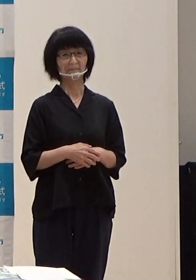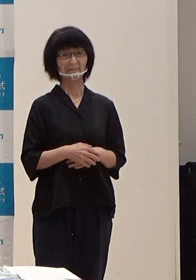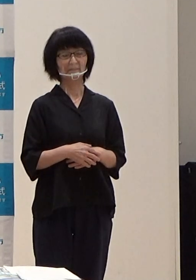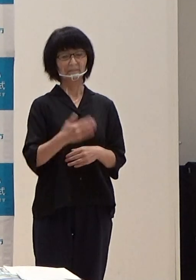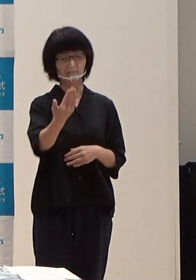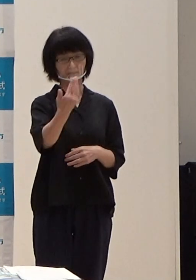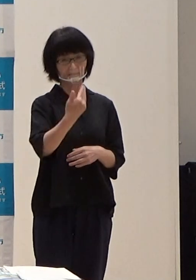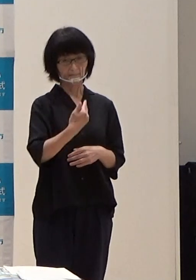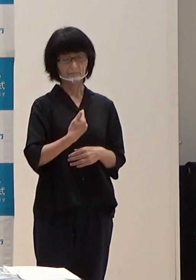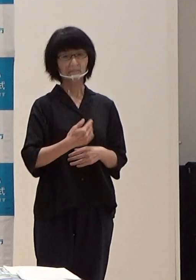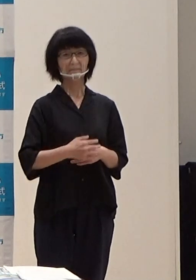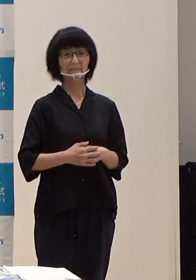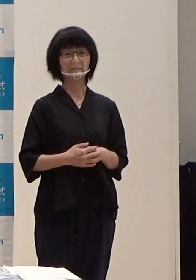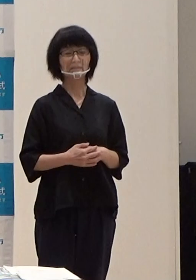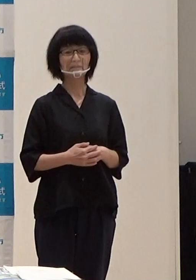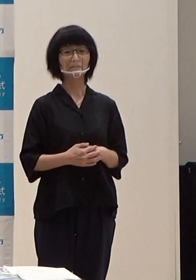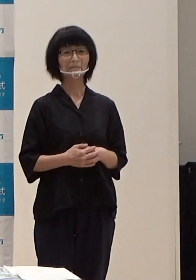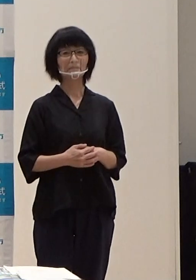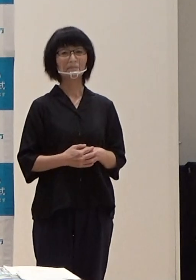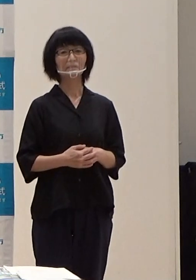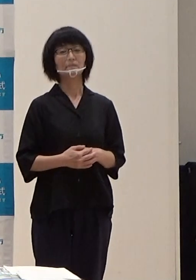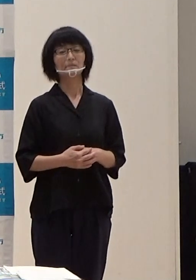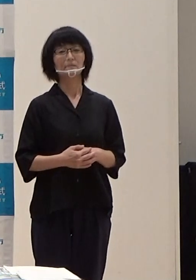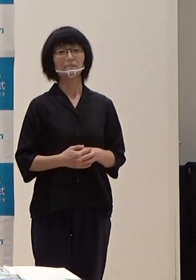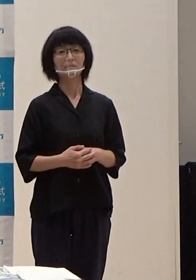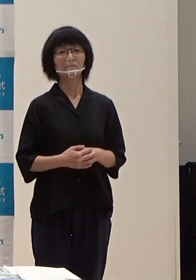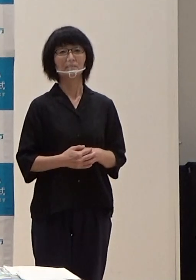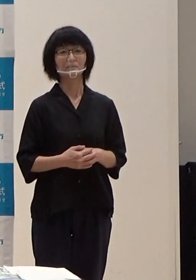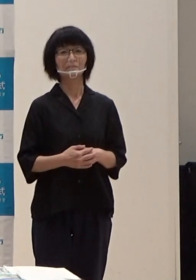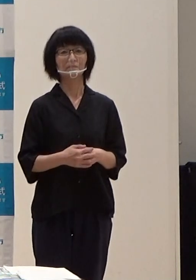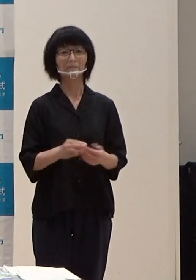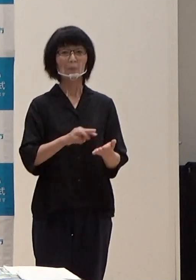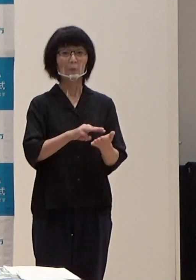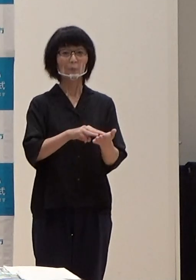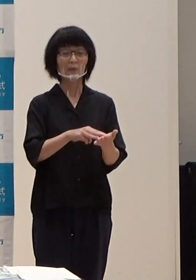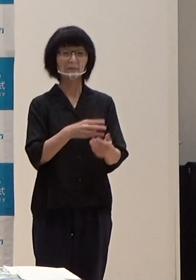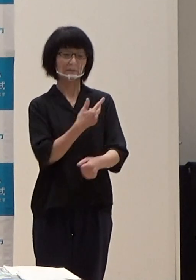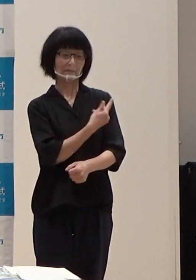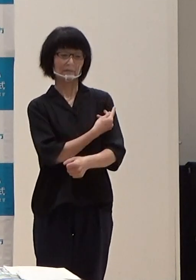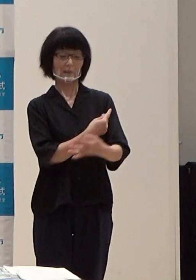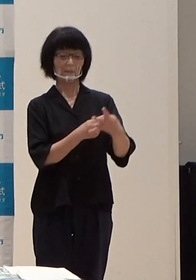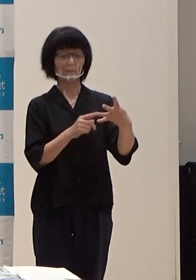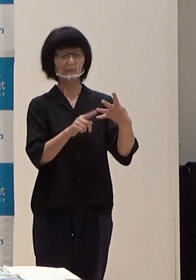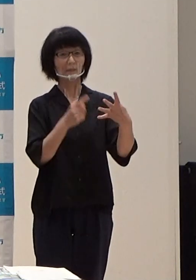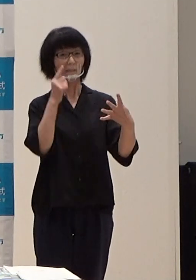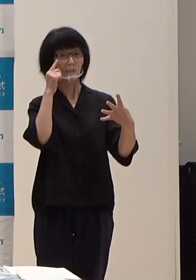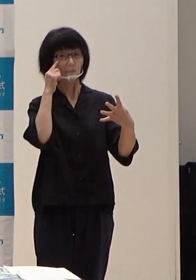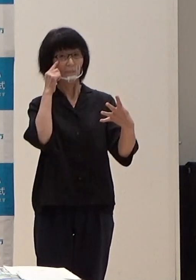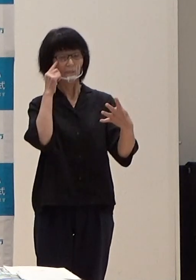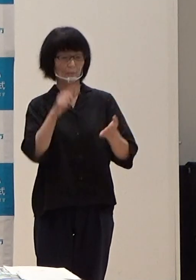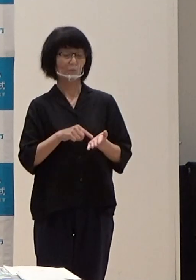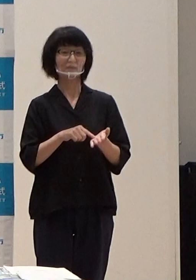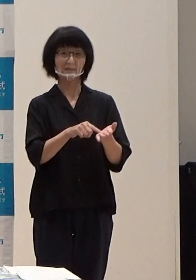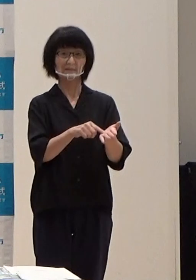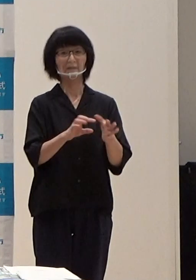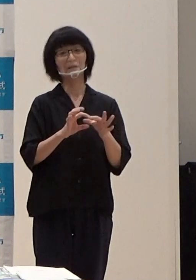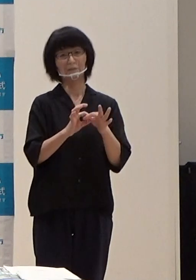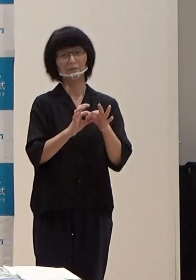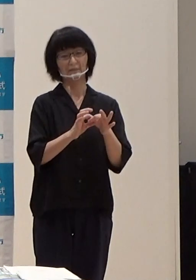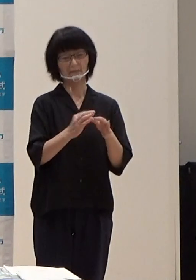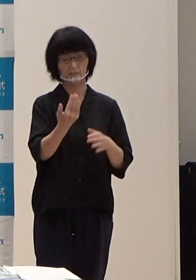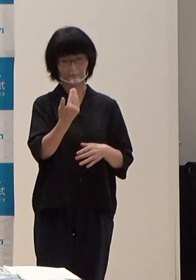毎日新聞の根本と申します。ワクチンの4回目接種の申請なんですけども、